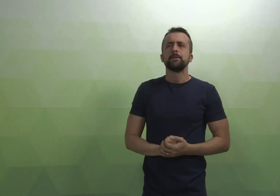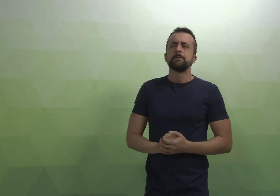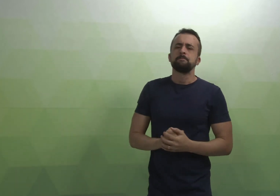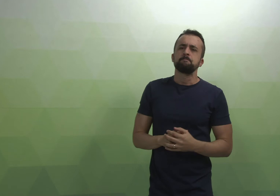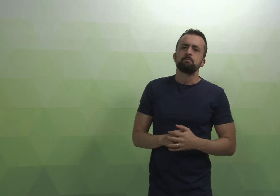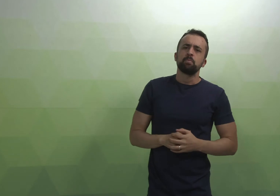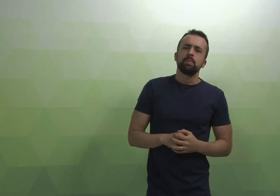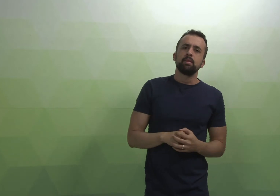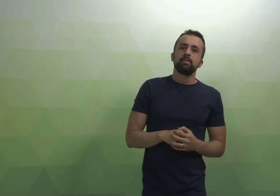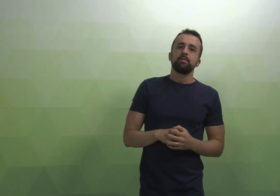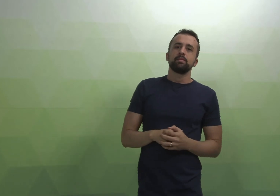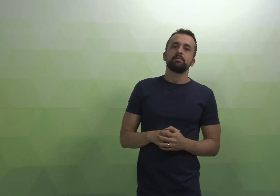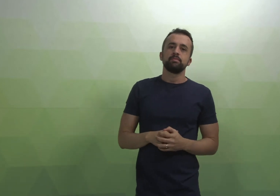Vejam um exemplo.